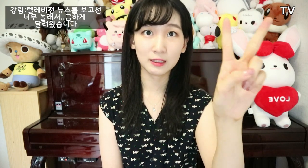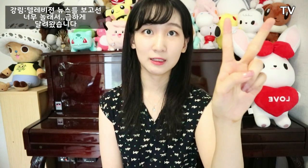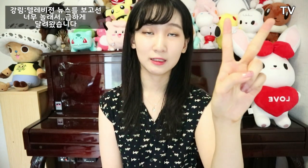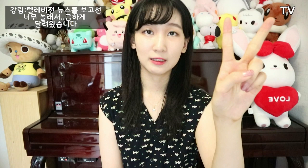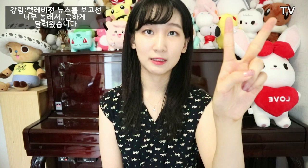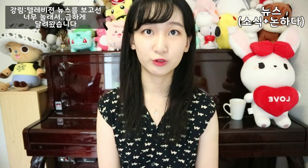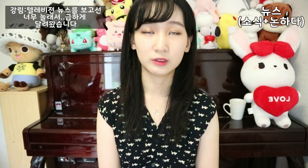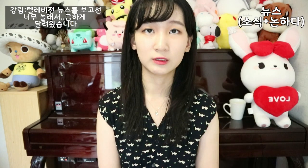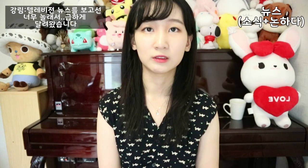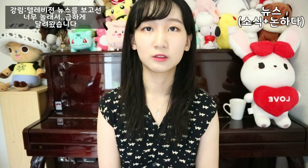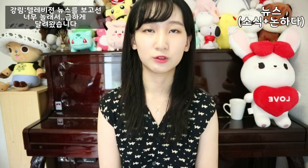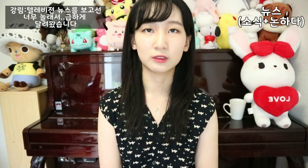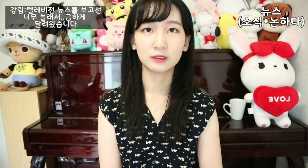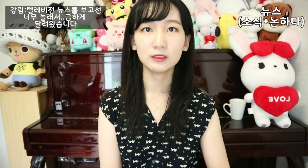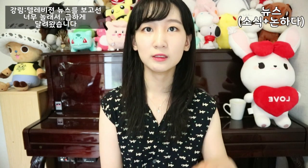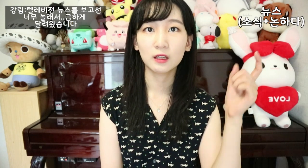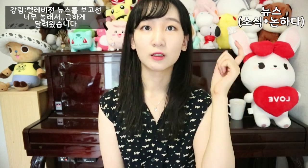TV, 뉴스. 뉴스는